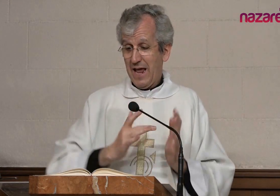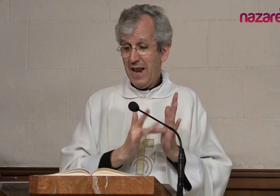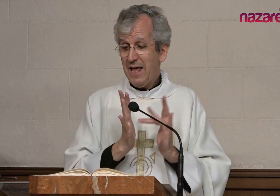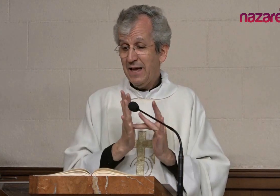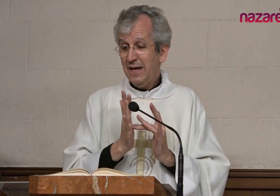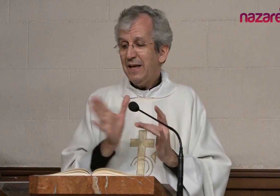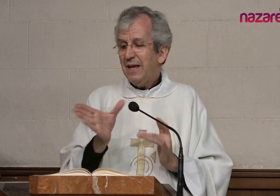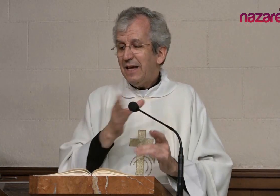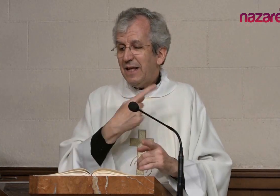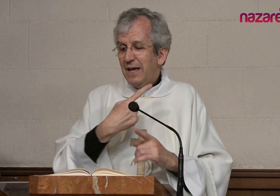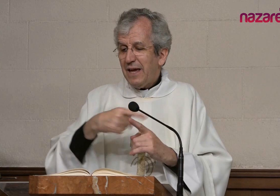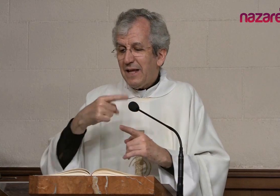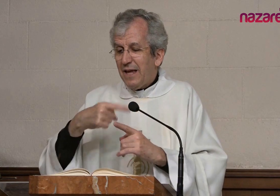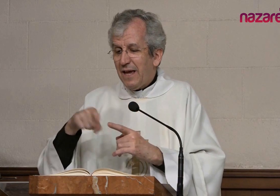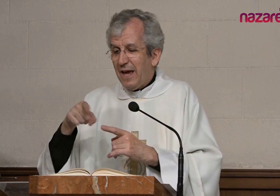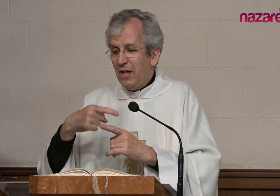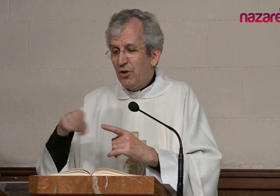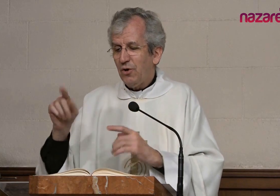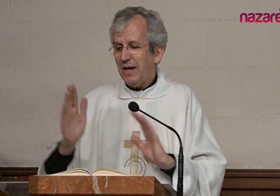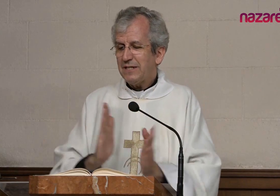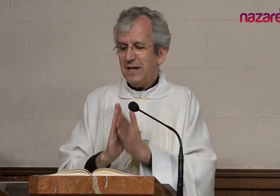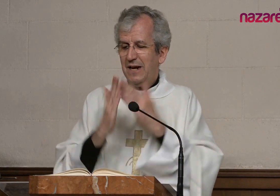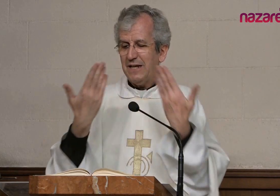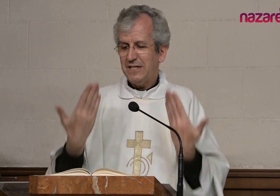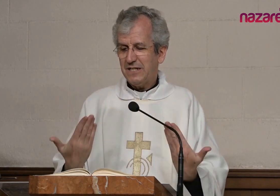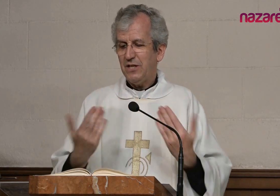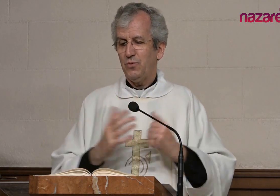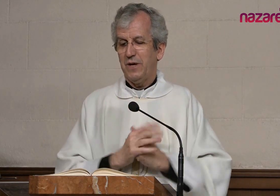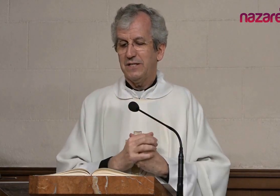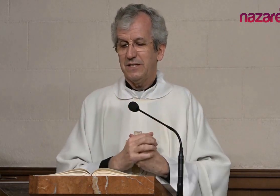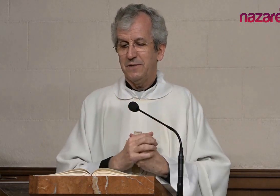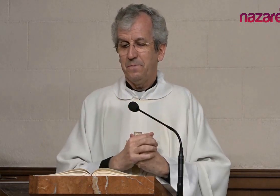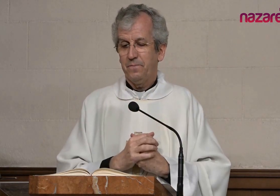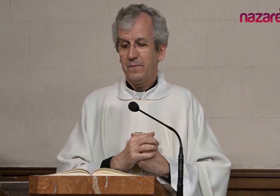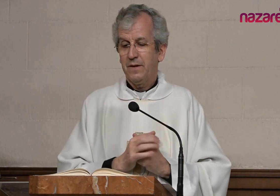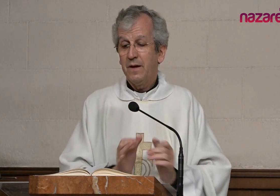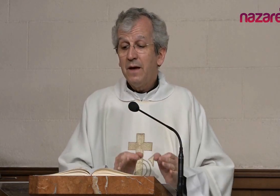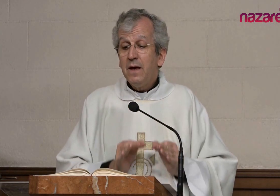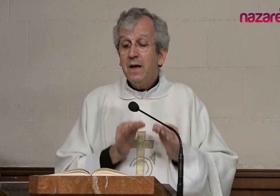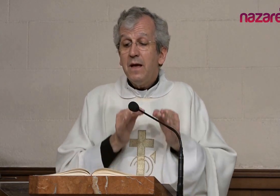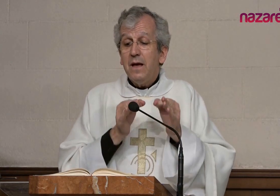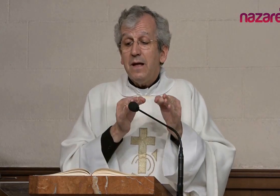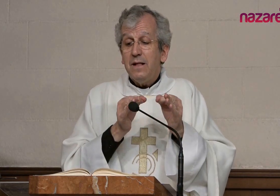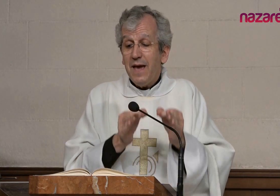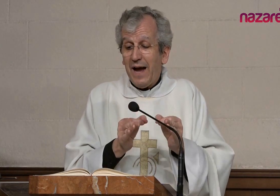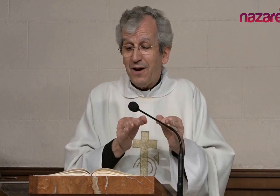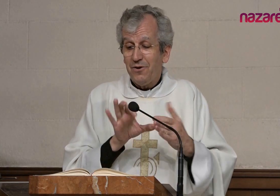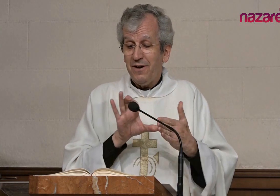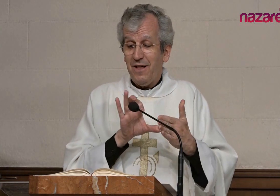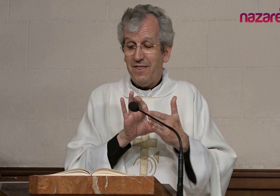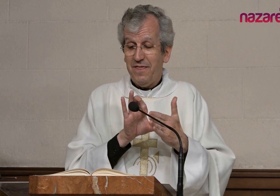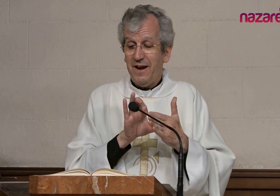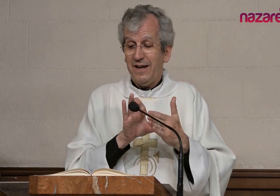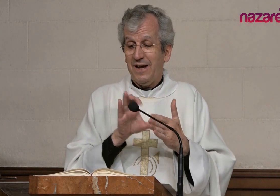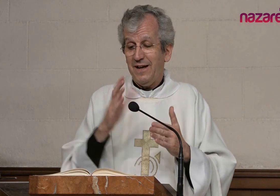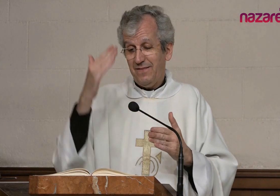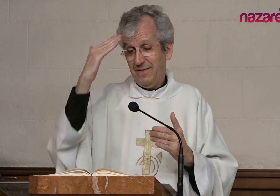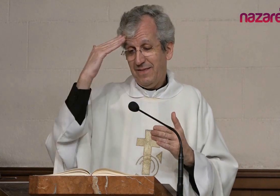él en todas las Escrituras. Llegaron cerca de